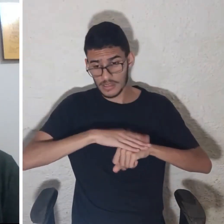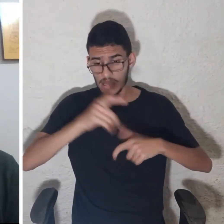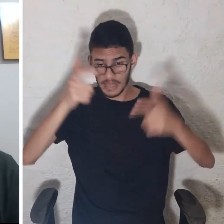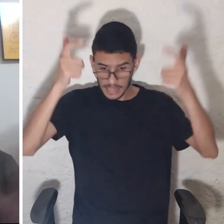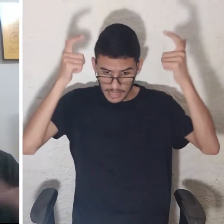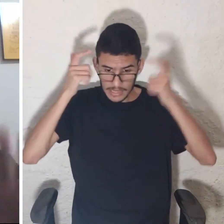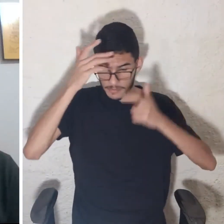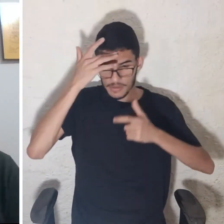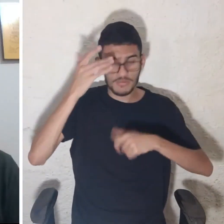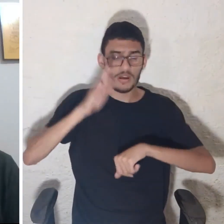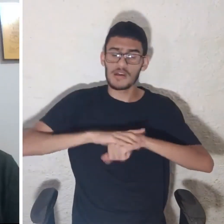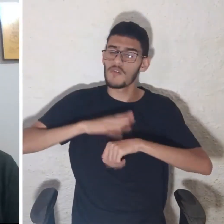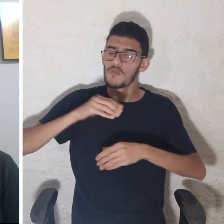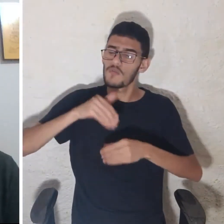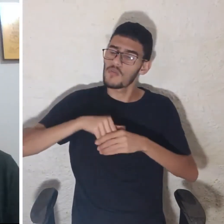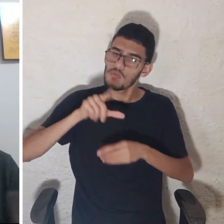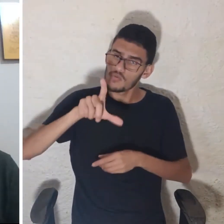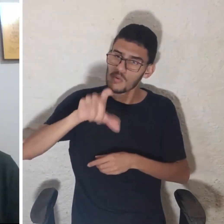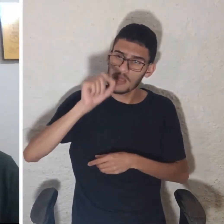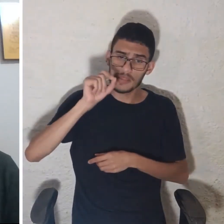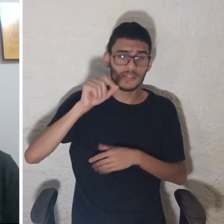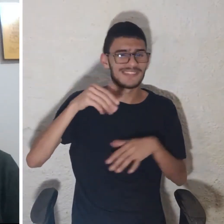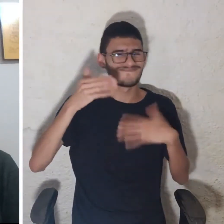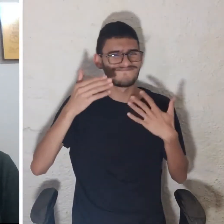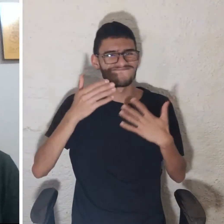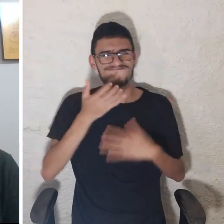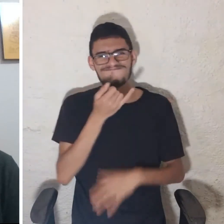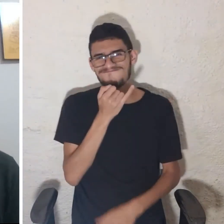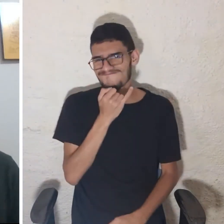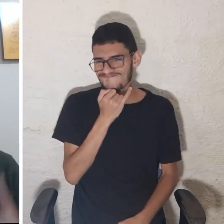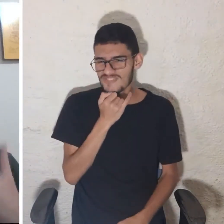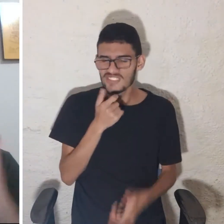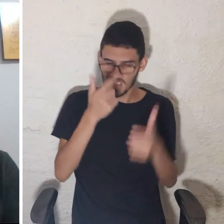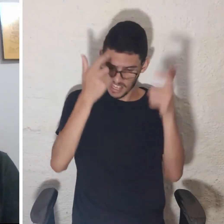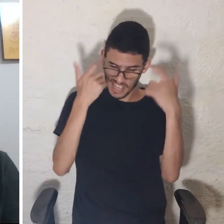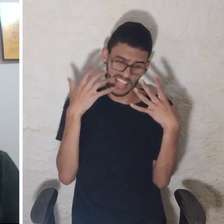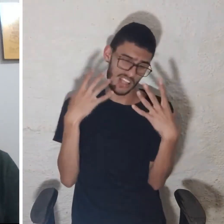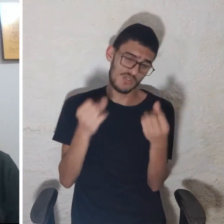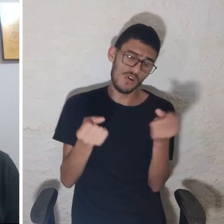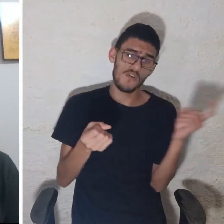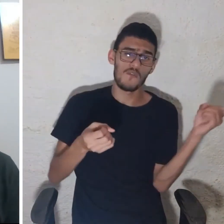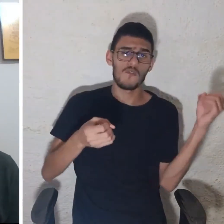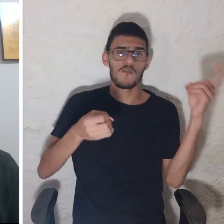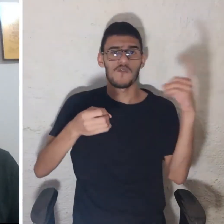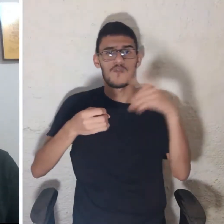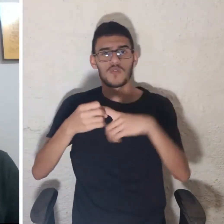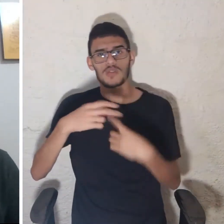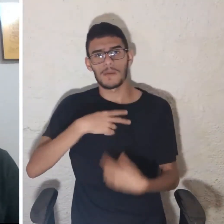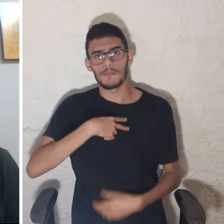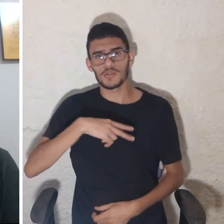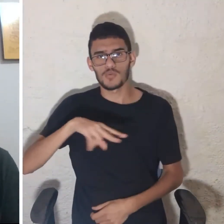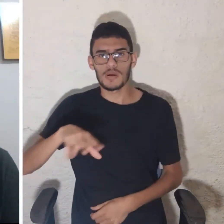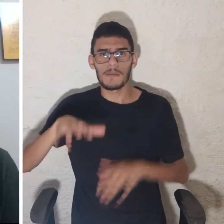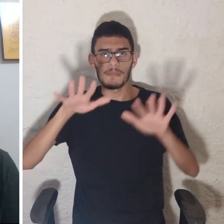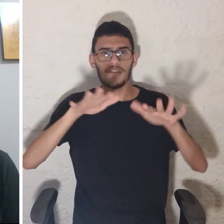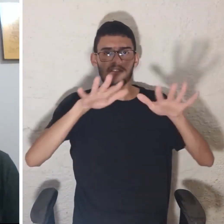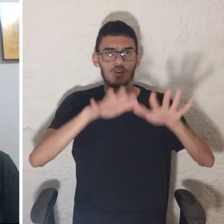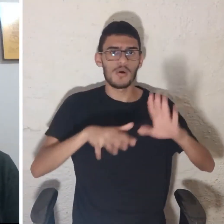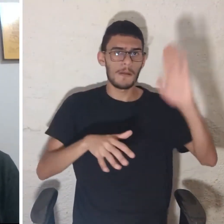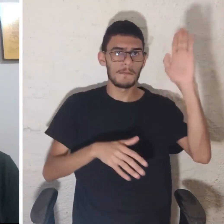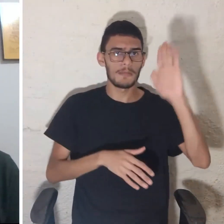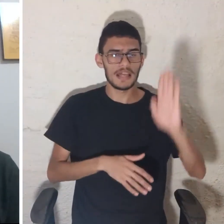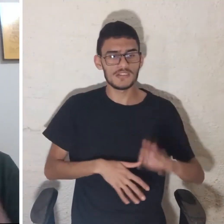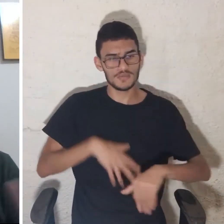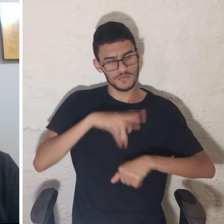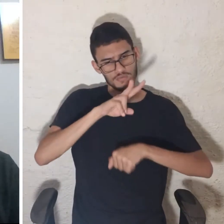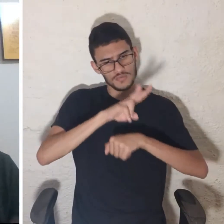nosso rei, a gente escolhe uma outra pessoa. Então, para não perder a coroa, ele, muito triste, foi embora para Portugal, mas deixou aqui no Brasil,